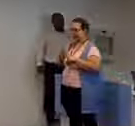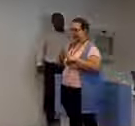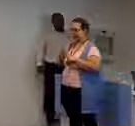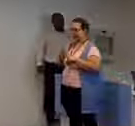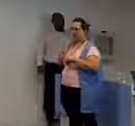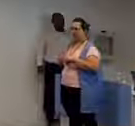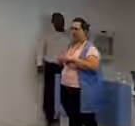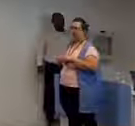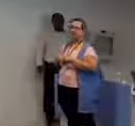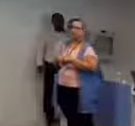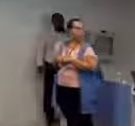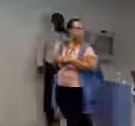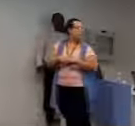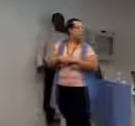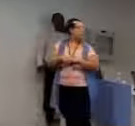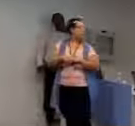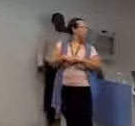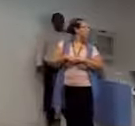pessoal?